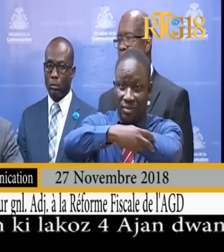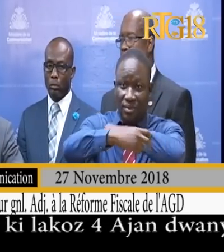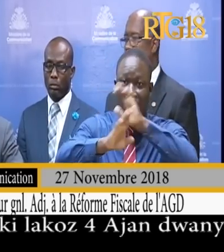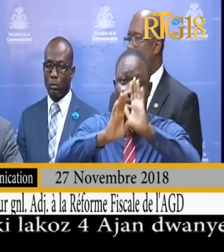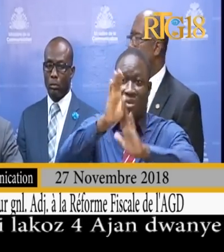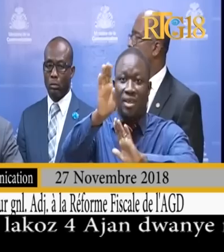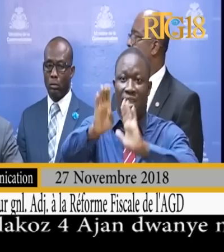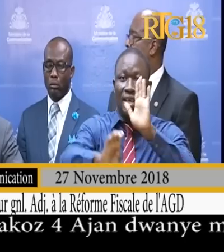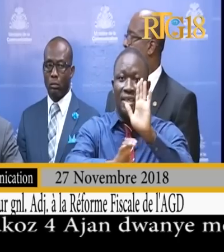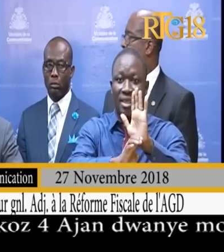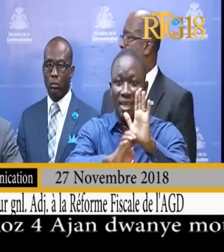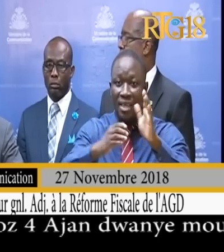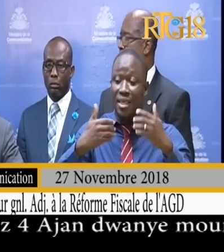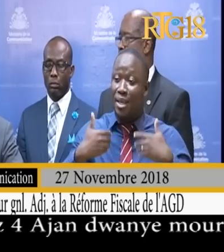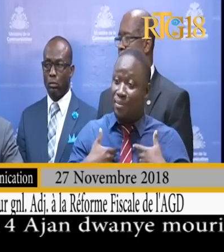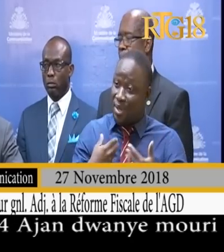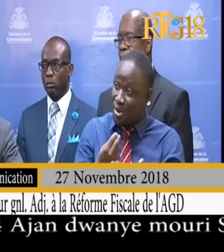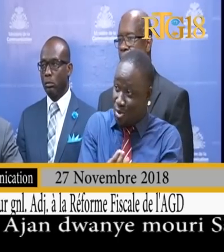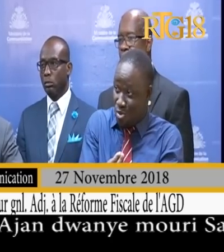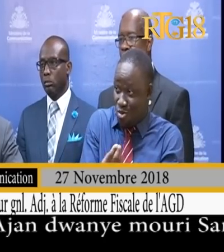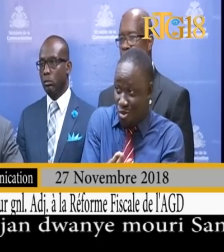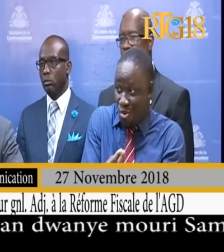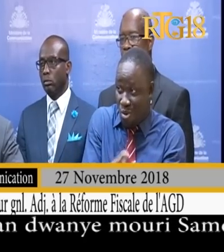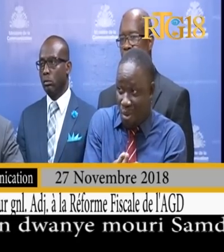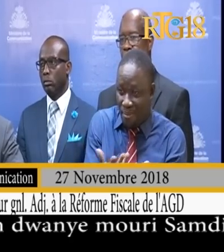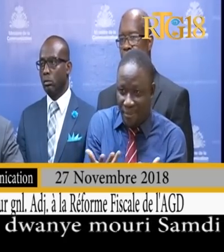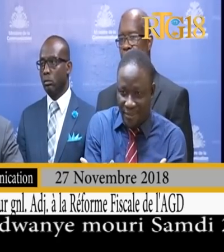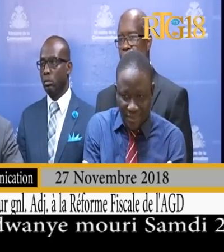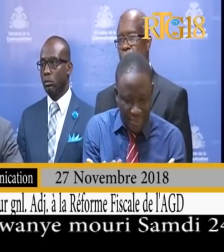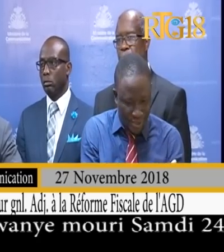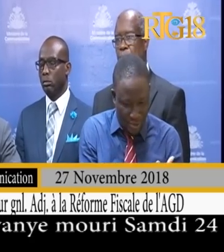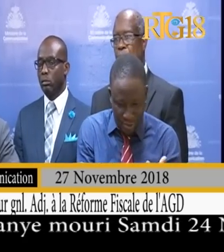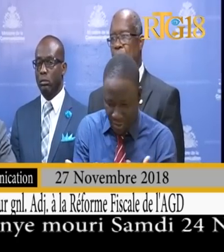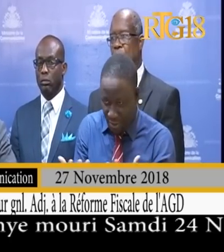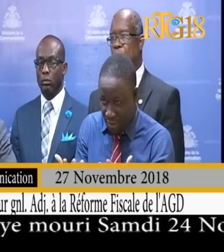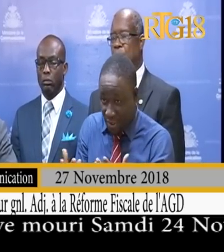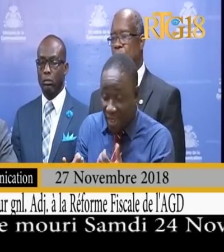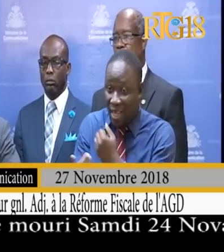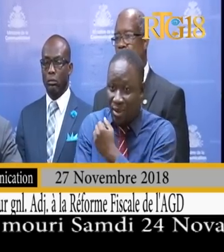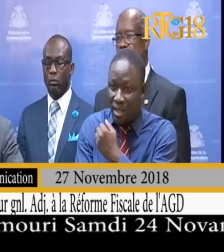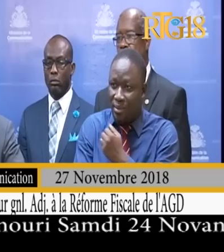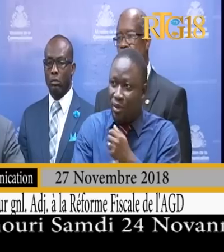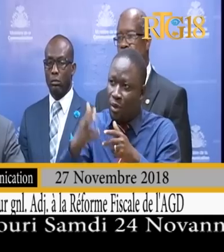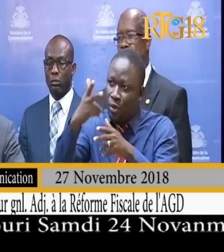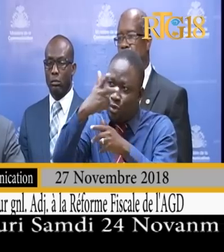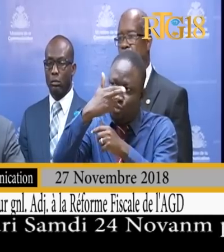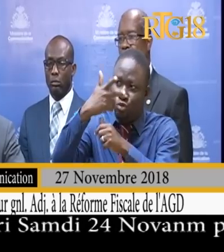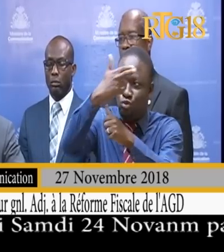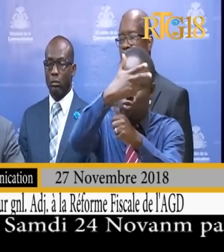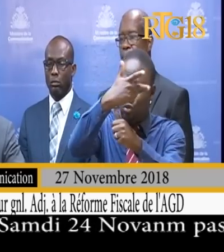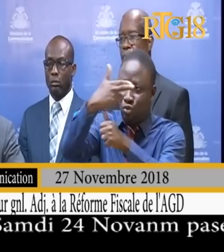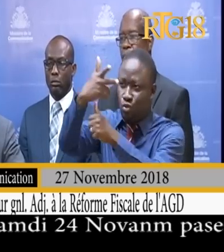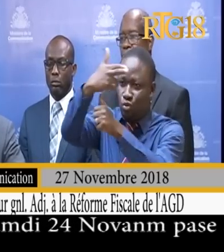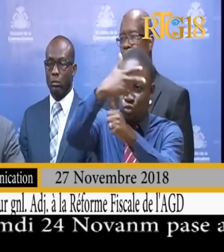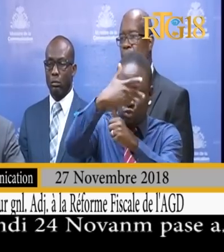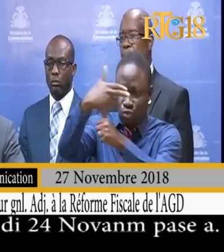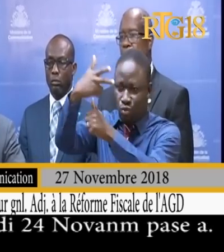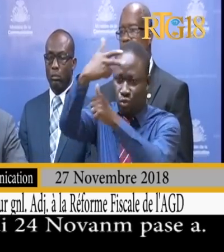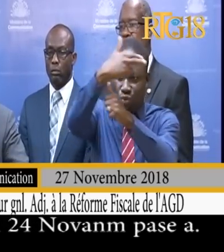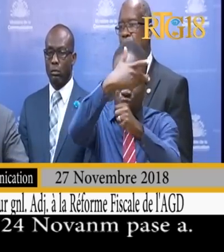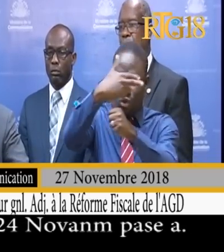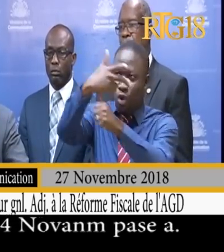l'état tap gen ase mwen an mel, la douane tap gen helikopte, pou luf